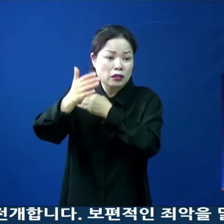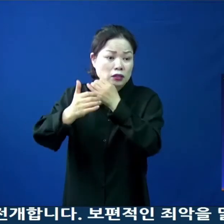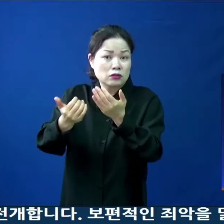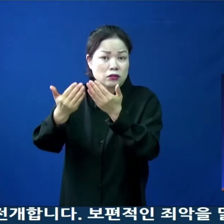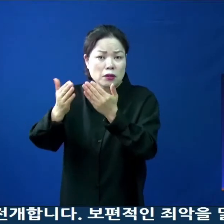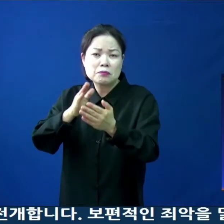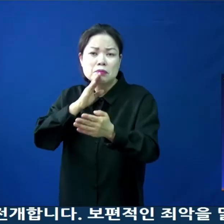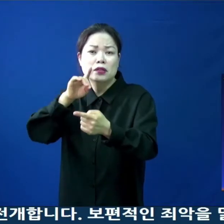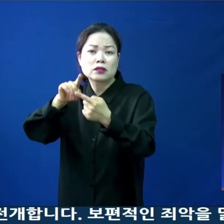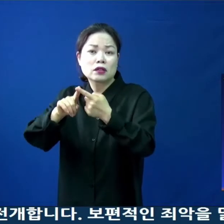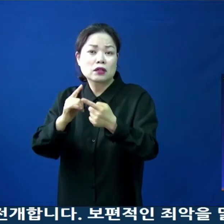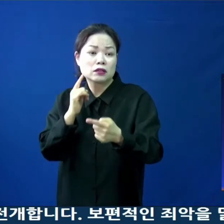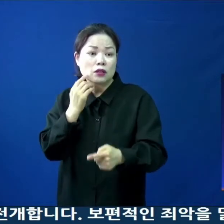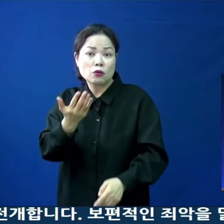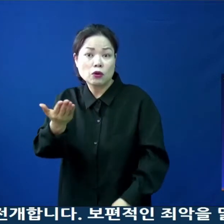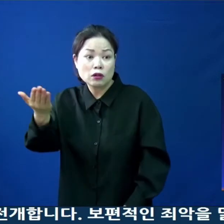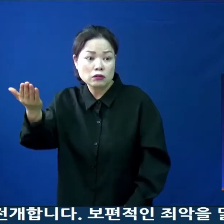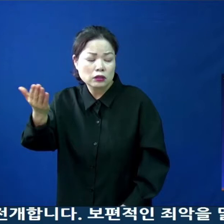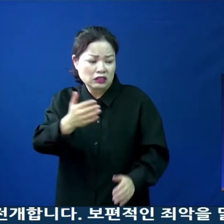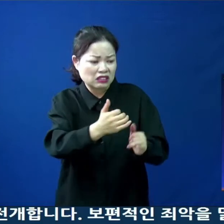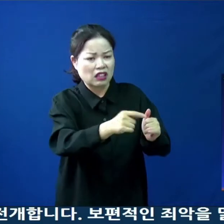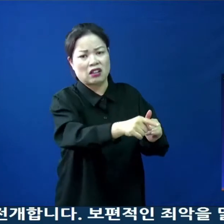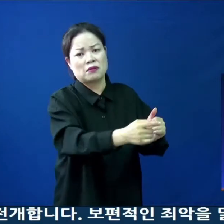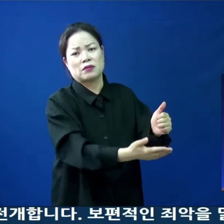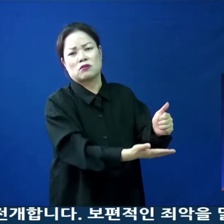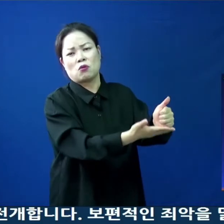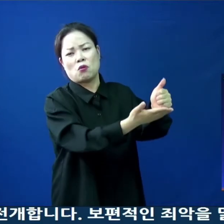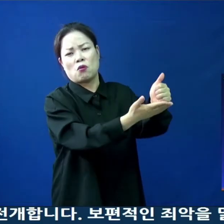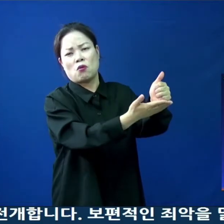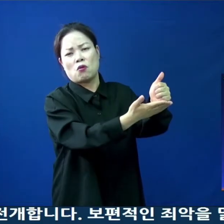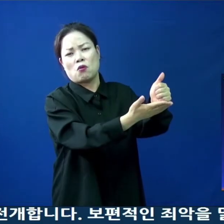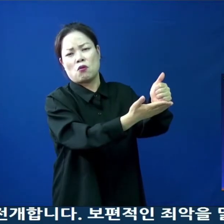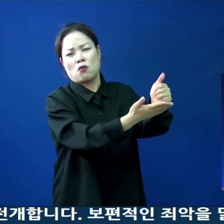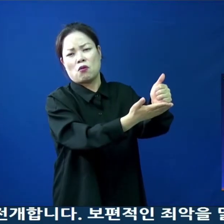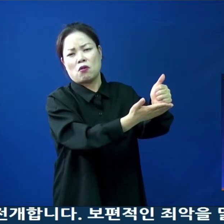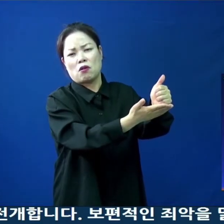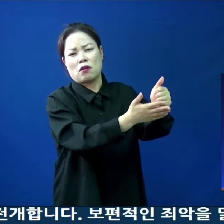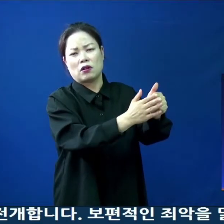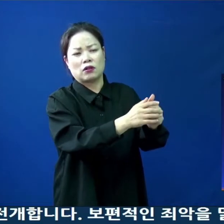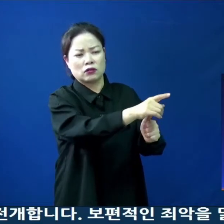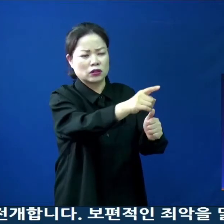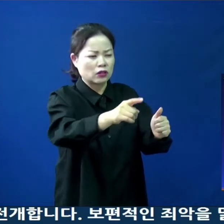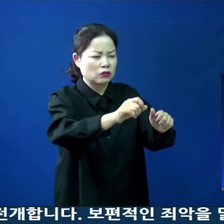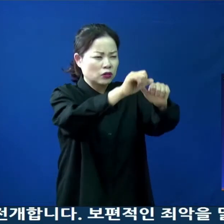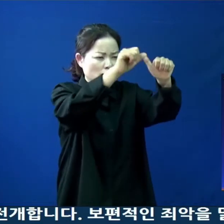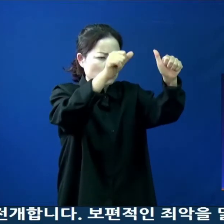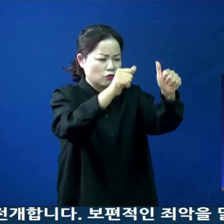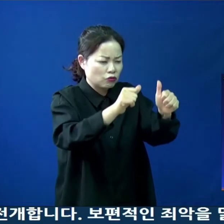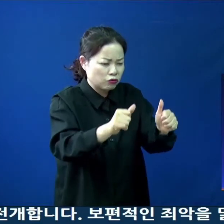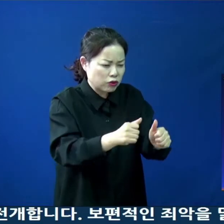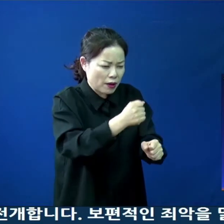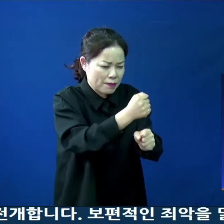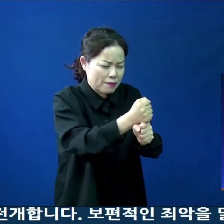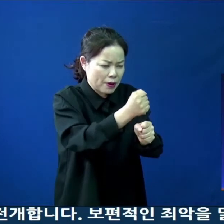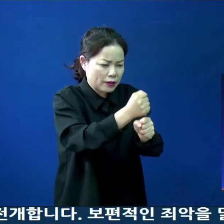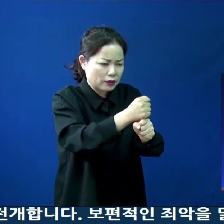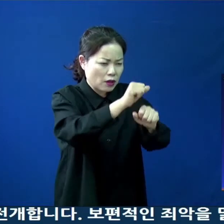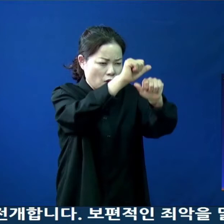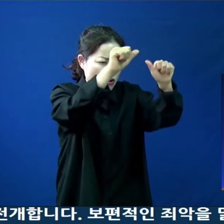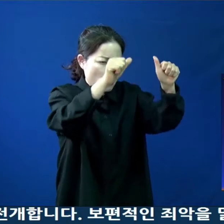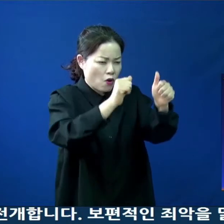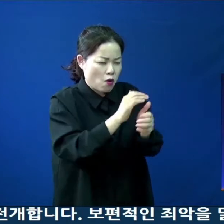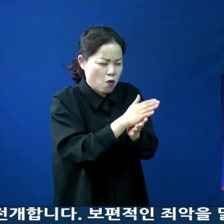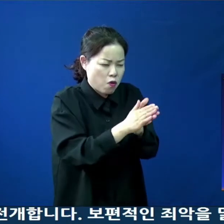될 마땅할 영광을 사람을 높이거나 혹은 금수와 버러지의 우상의 형상을 만들어서 우상